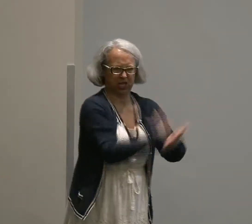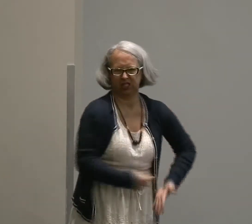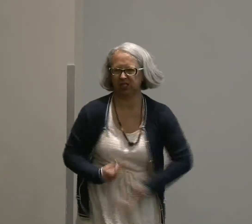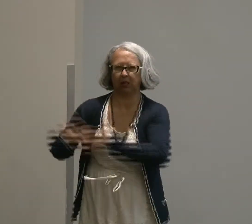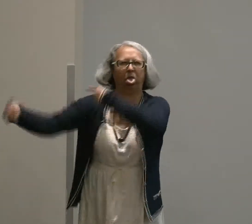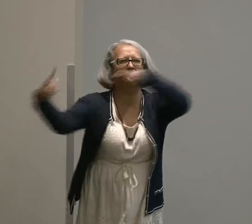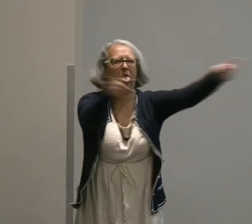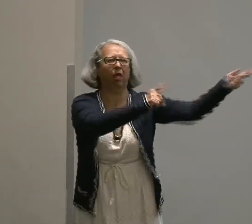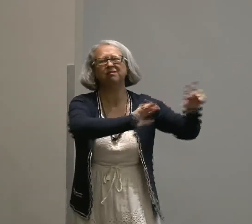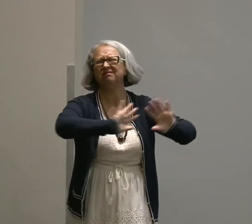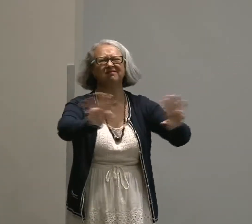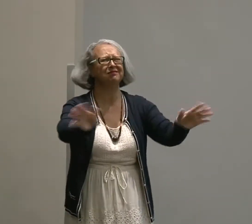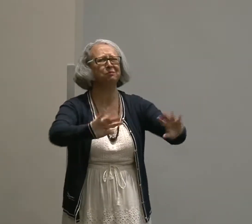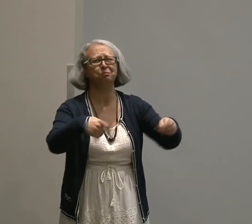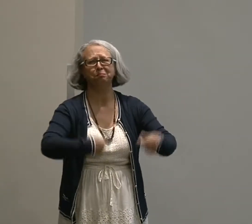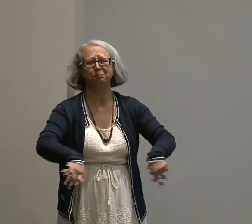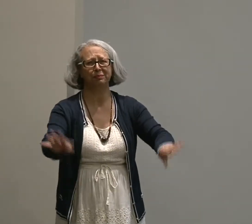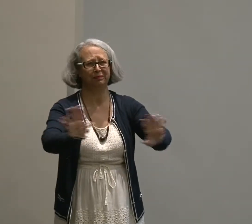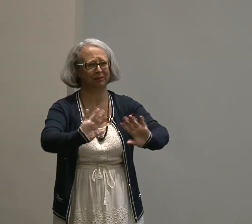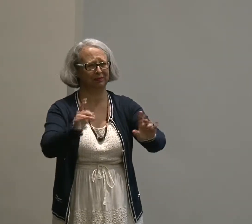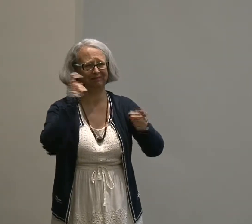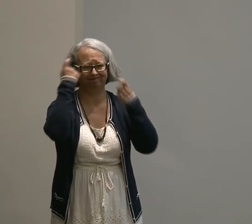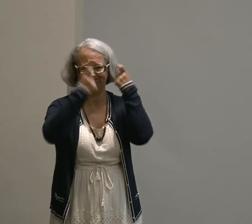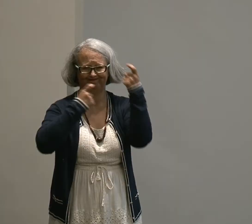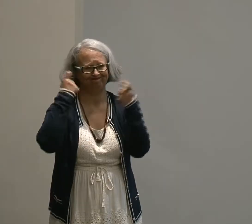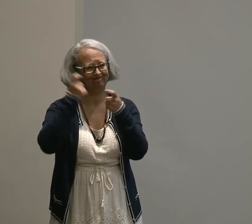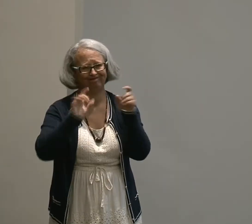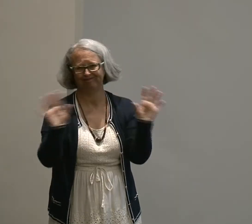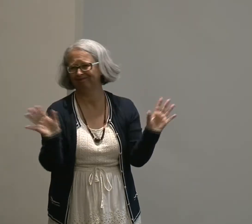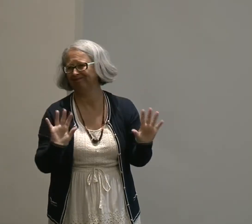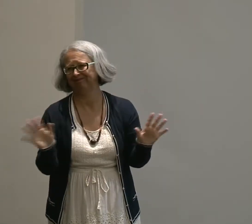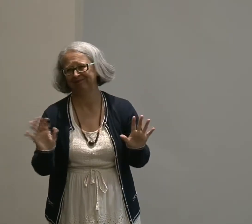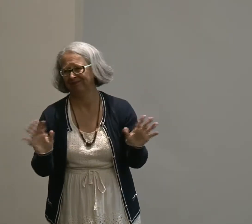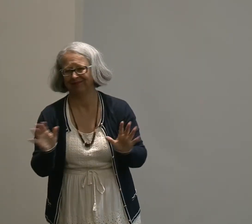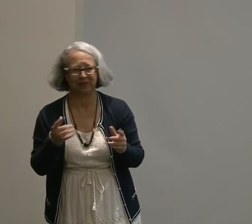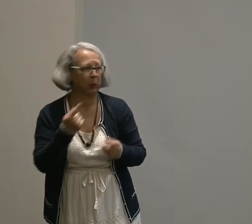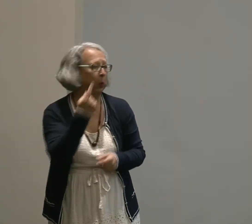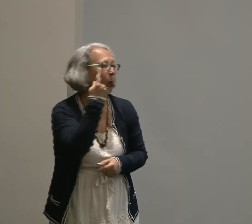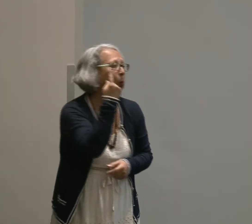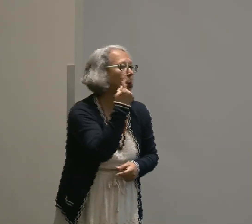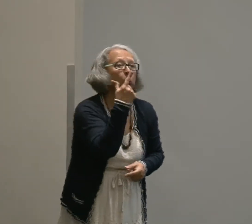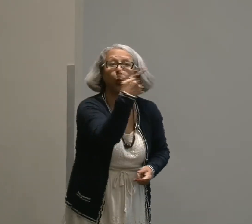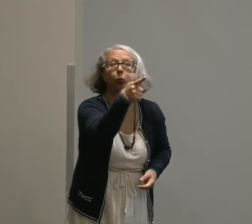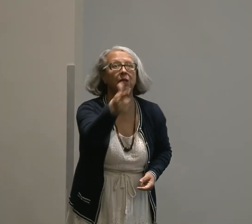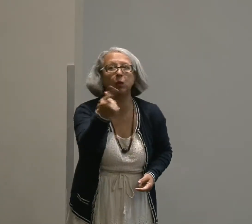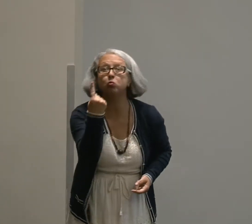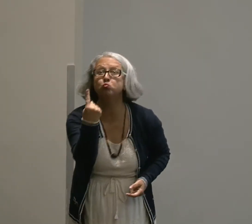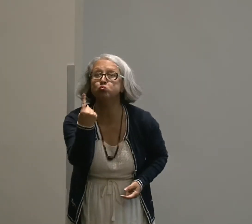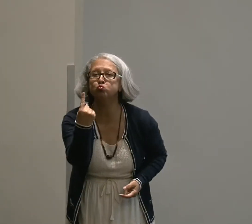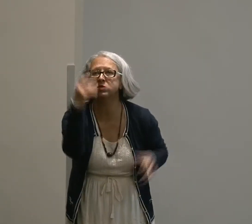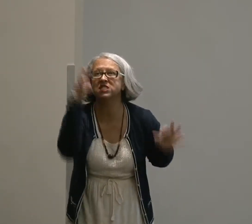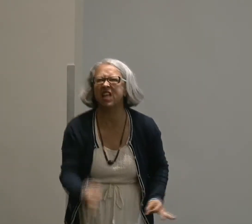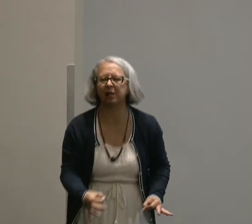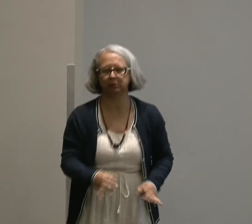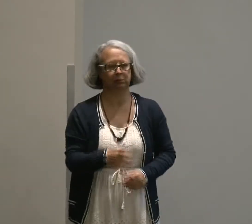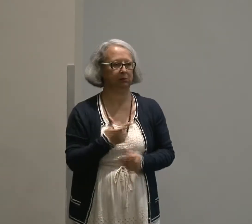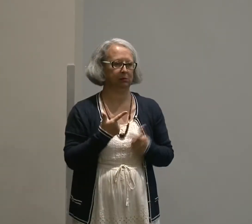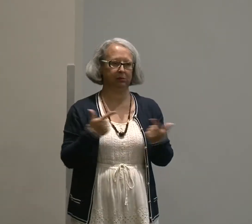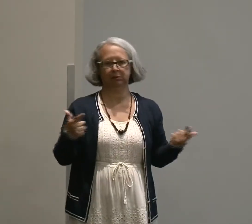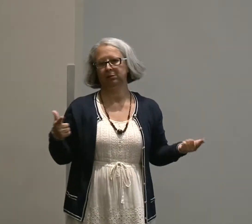povos indígenas. E uma disputa foi feita sobre esses sinais. Isso é uma bobagem. Não existe um sinal certo para